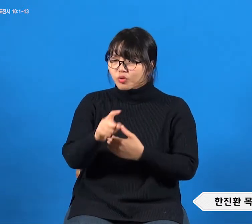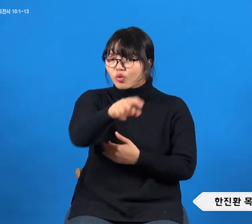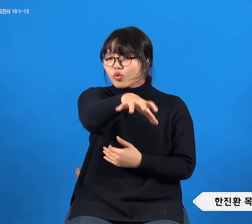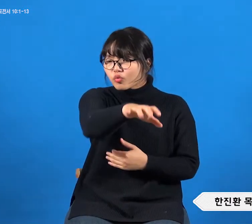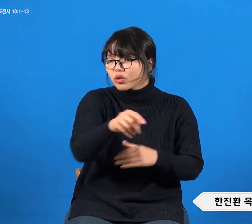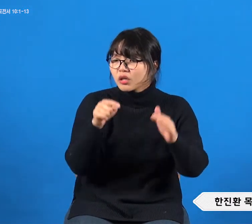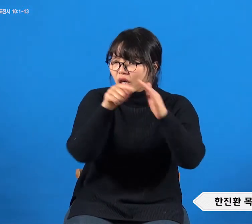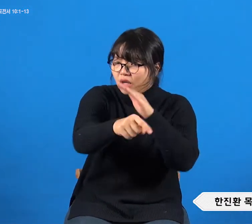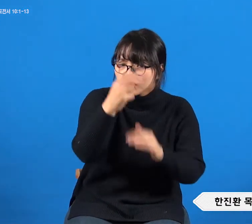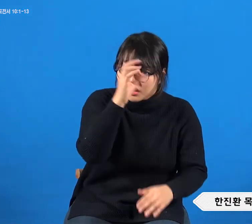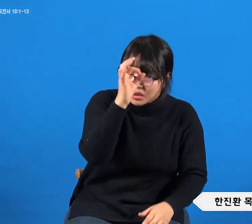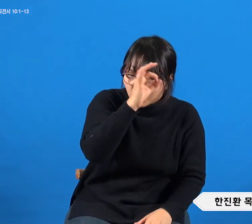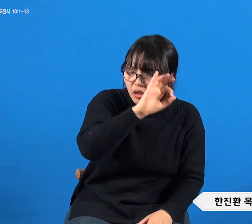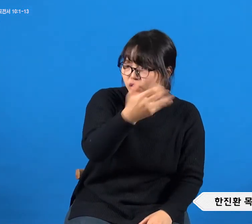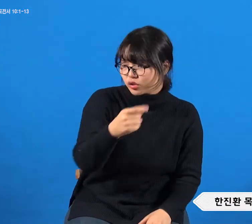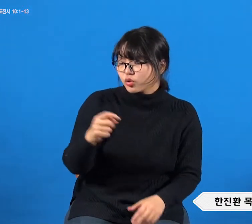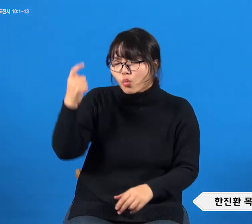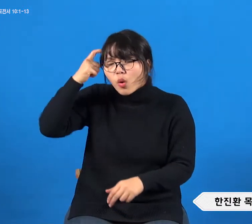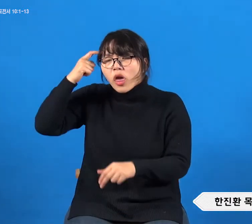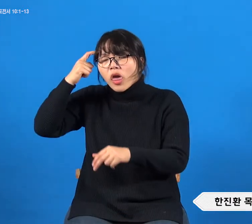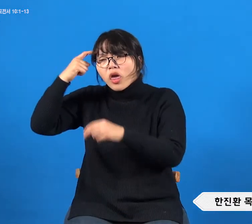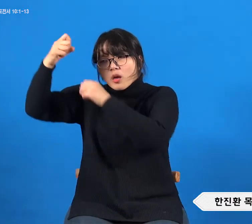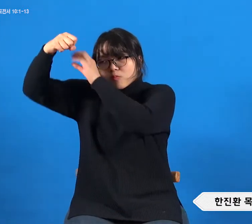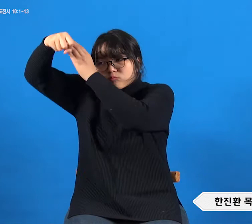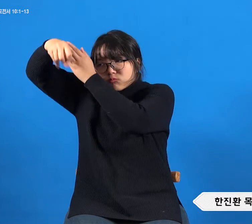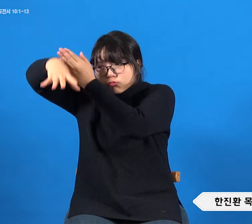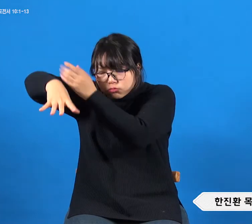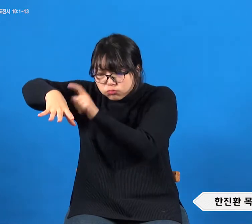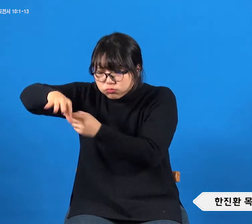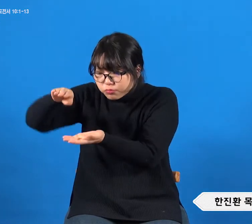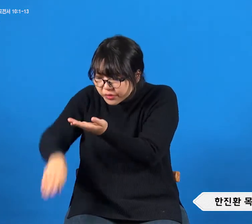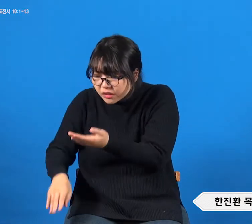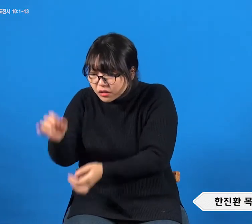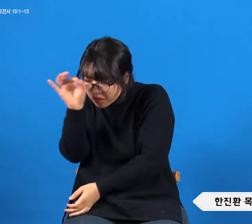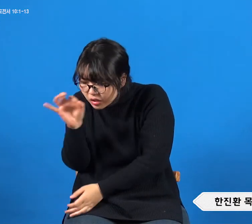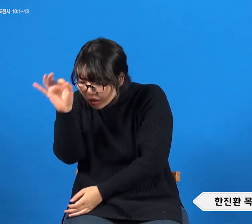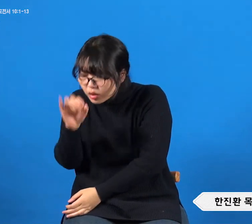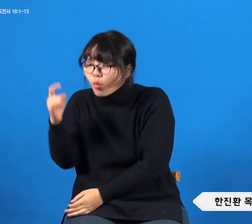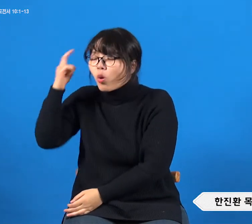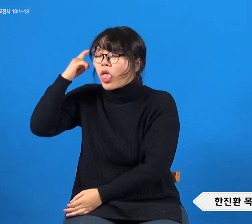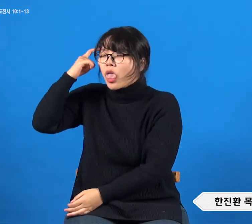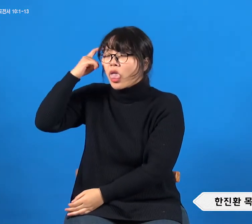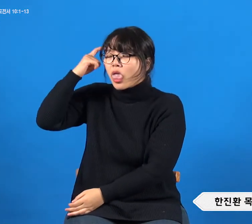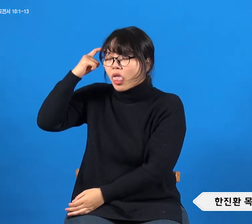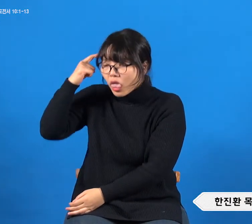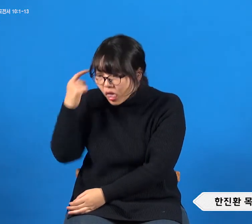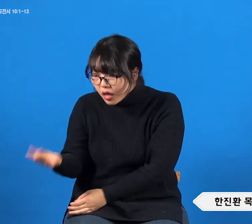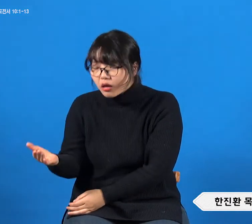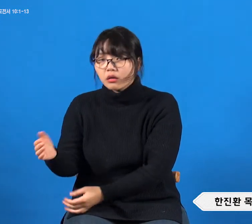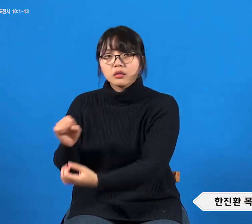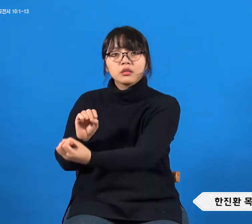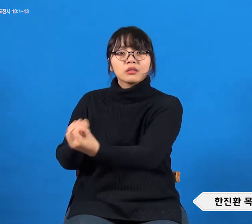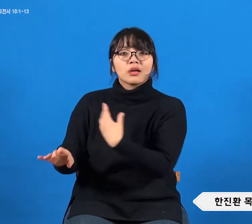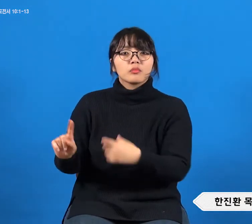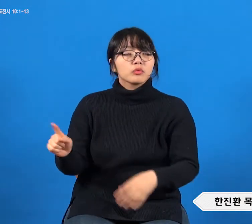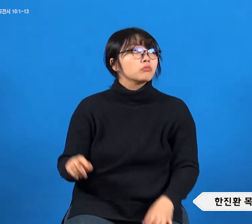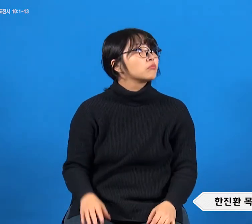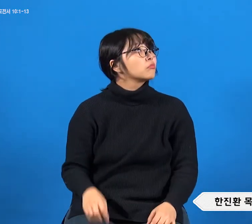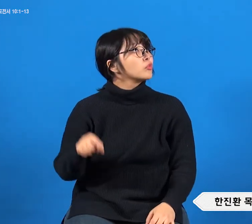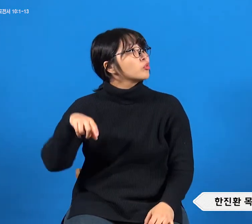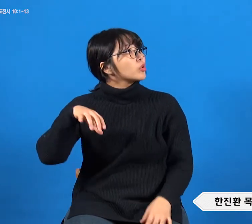가서 찾아야지 왜 여기 가로등 밑에서 찾고 있어? 했더니 대답이